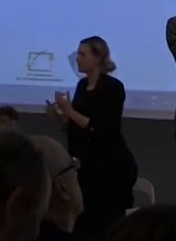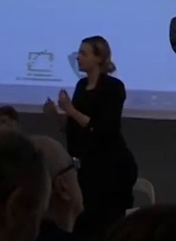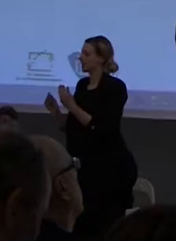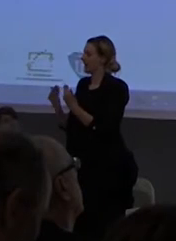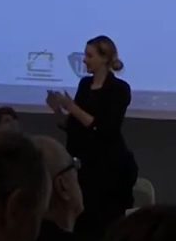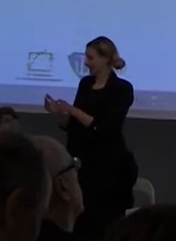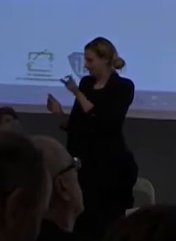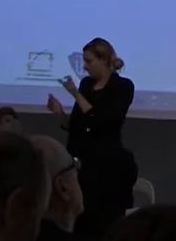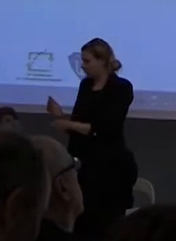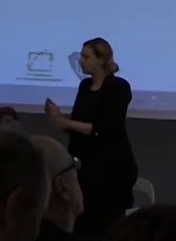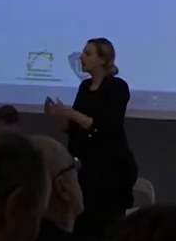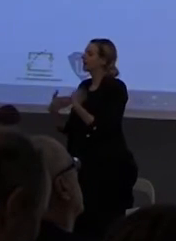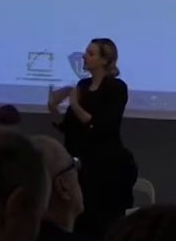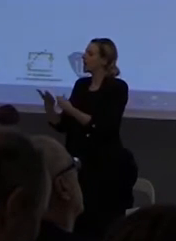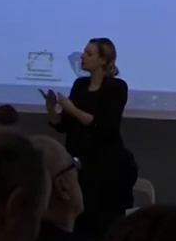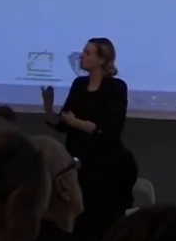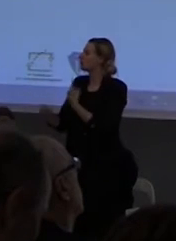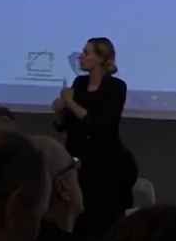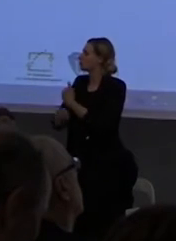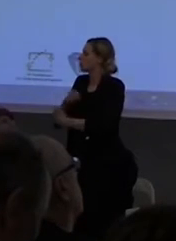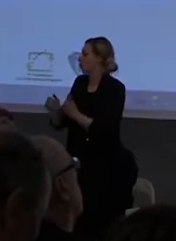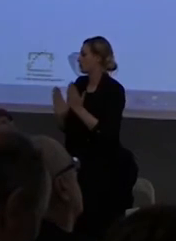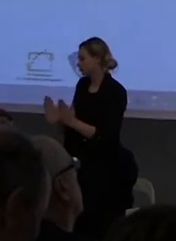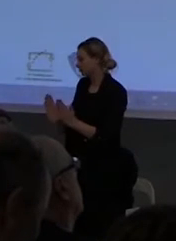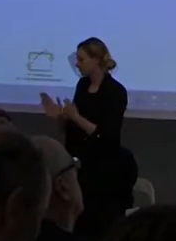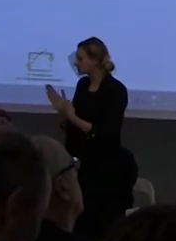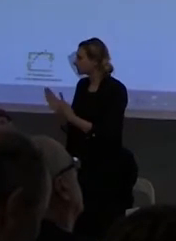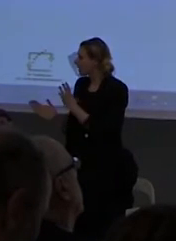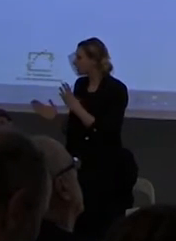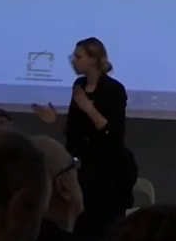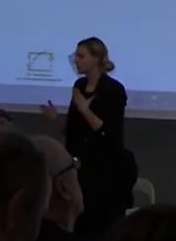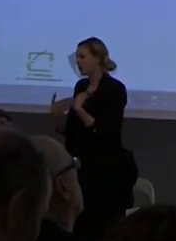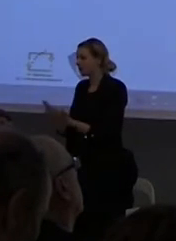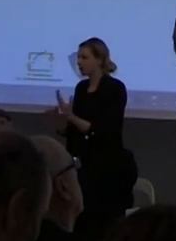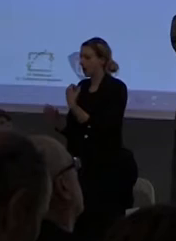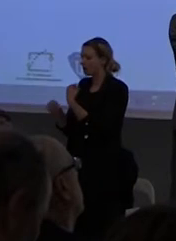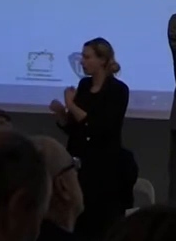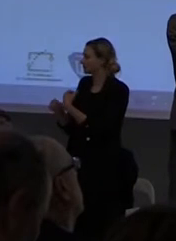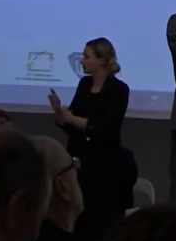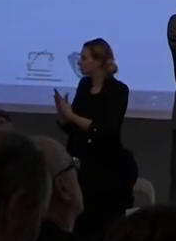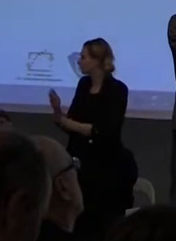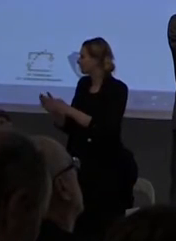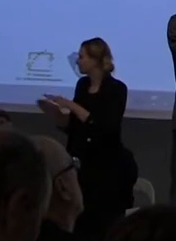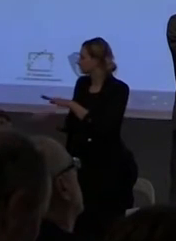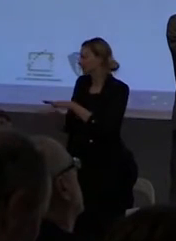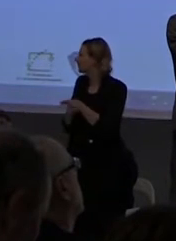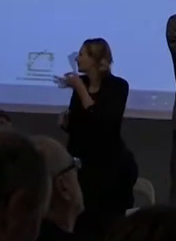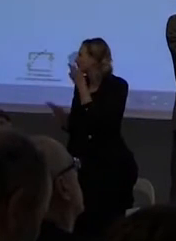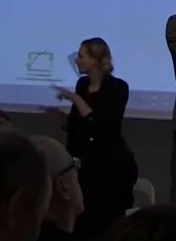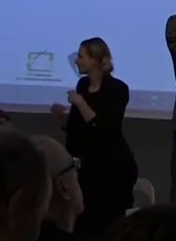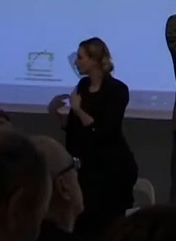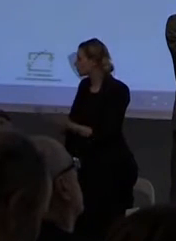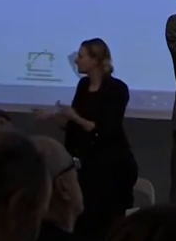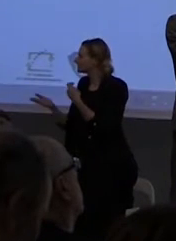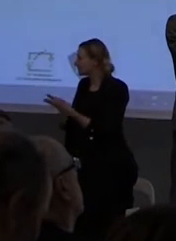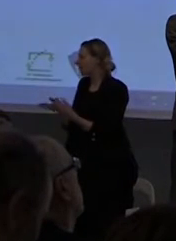nejistota, která se pak přináší samozřejmě do samotného výkonu práce těch lidí. My jsme se jednak